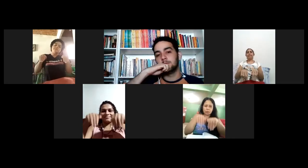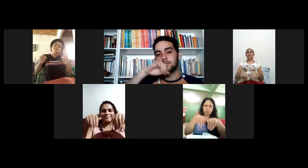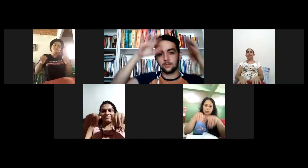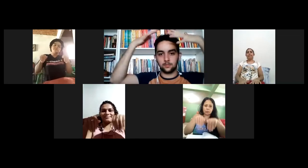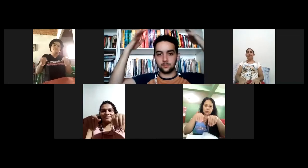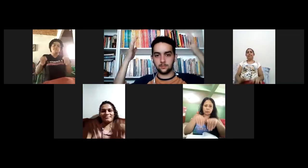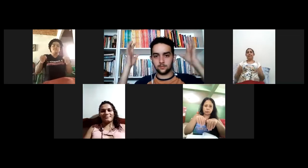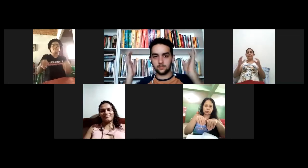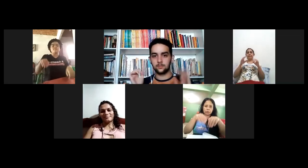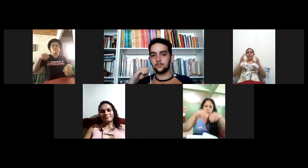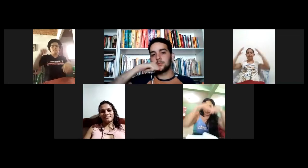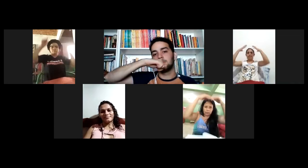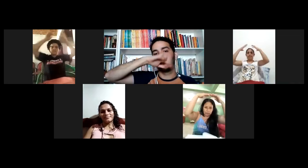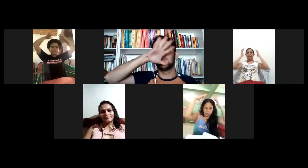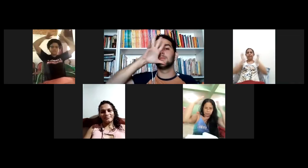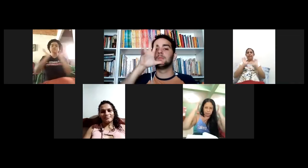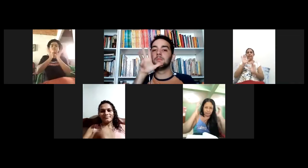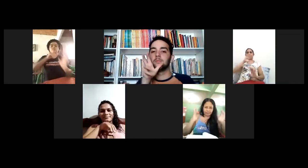leão,